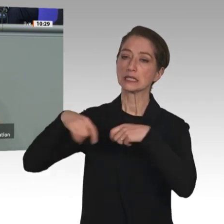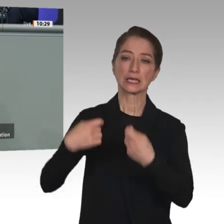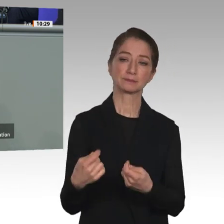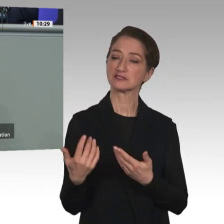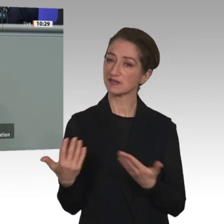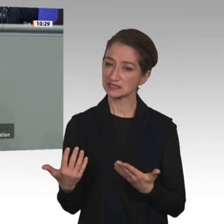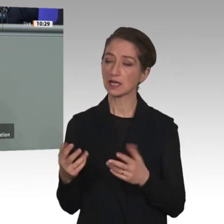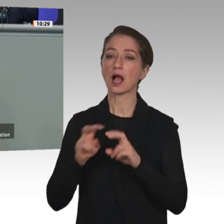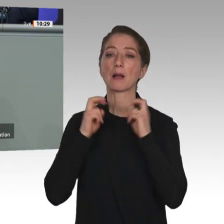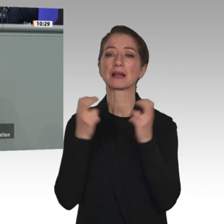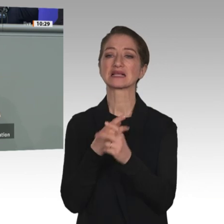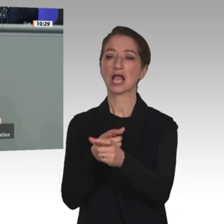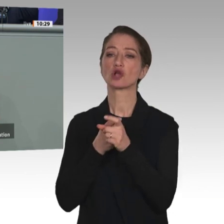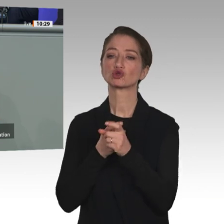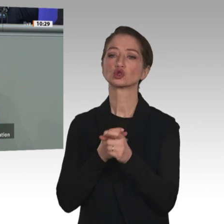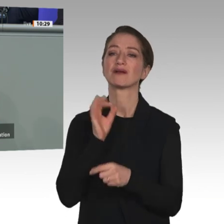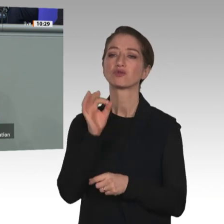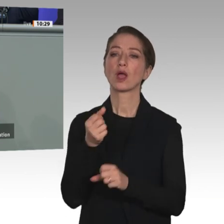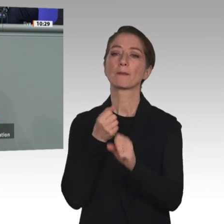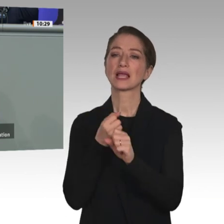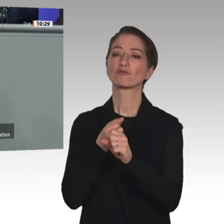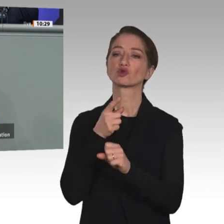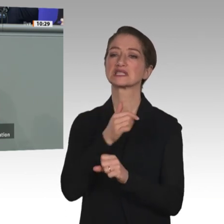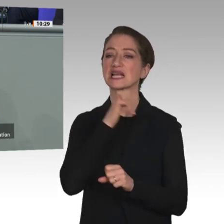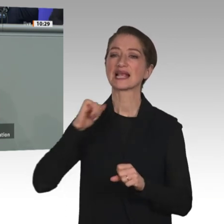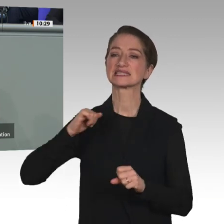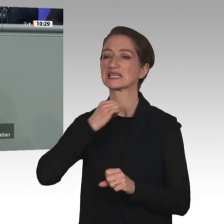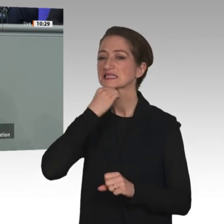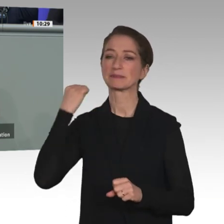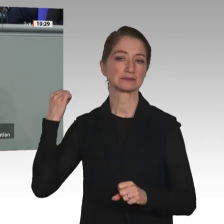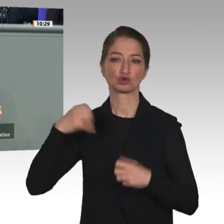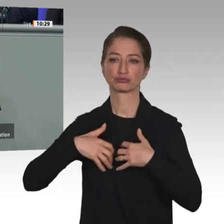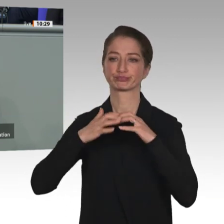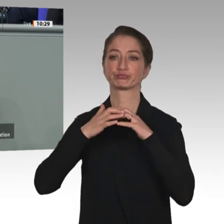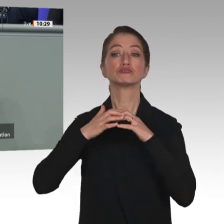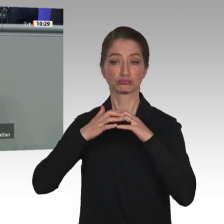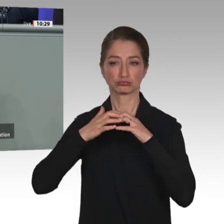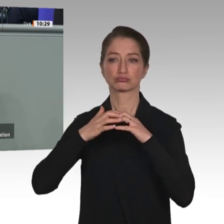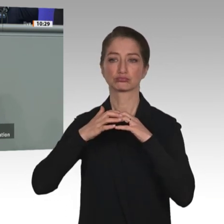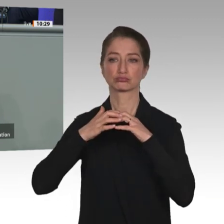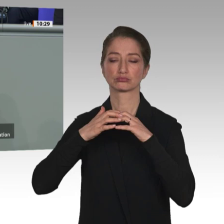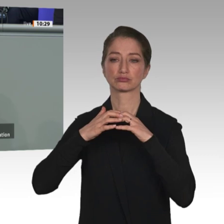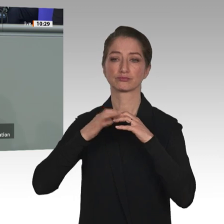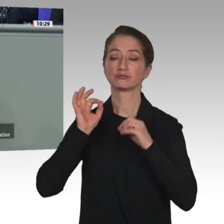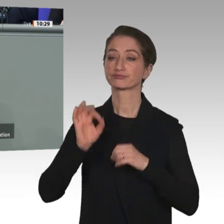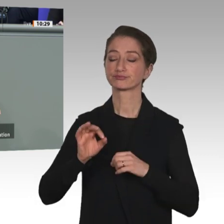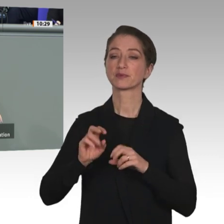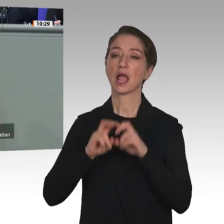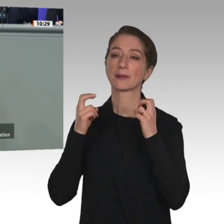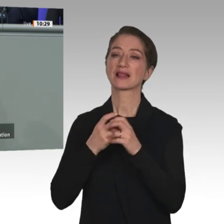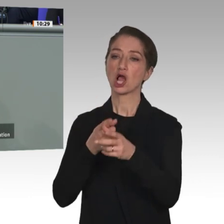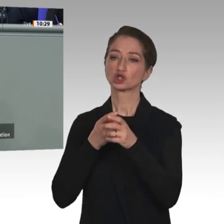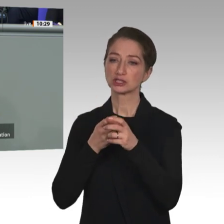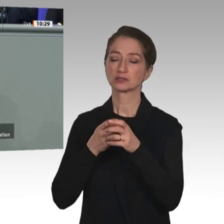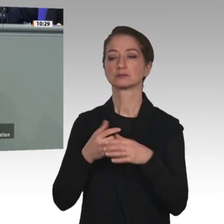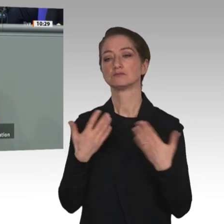einen Kabinettsausschuss zur Bekämpfung des Rechtsextremismus einzusetzen. Wenn wir in Kabinettsausschüssen vom